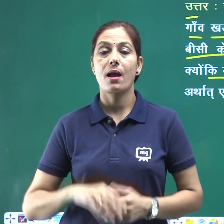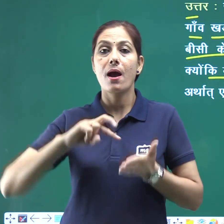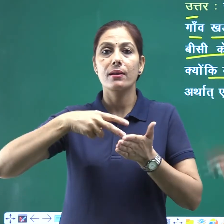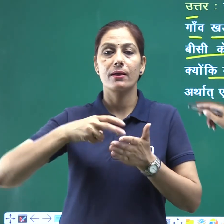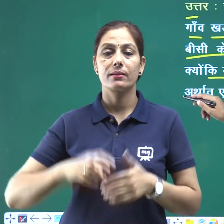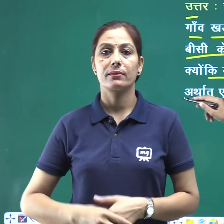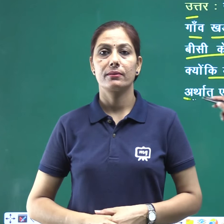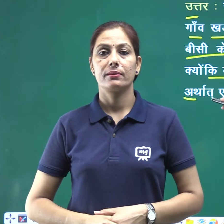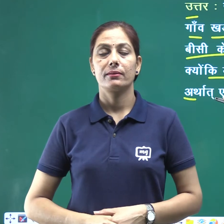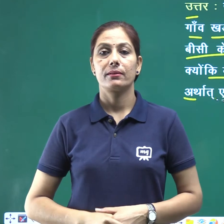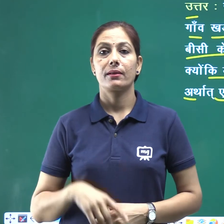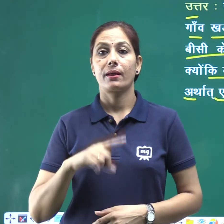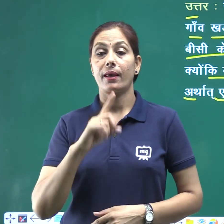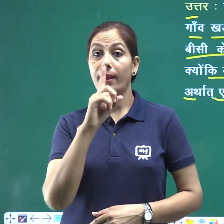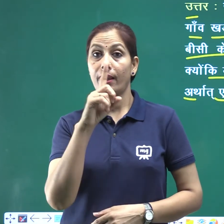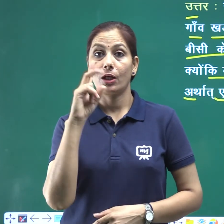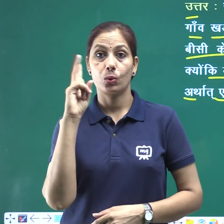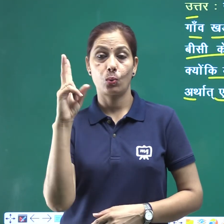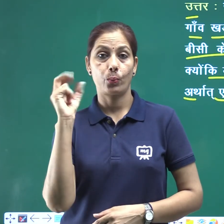अर्थात 120